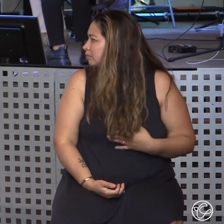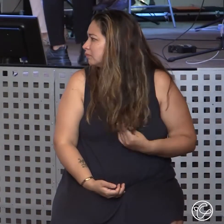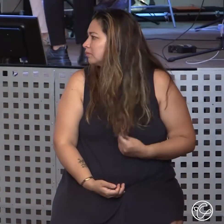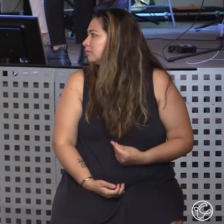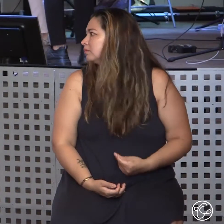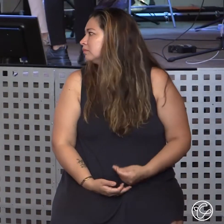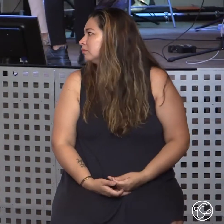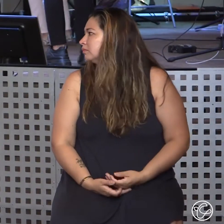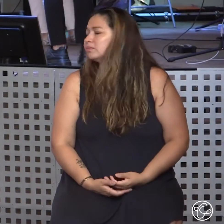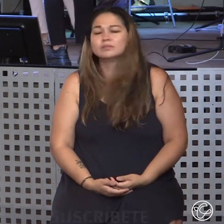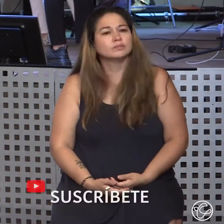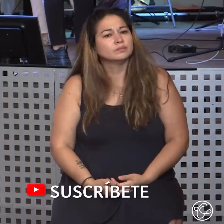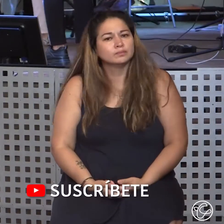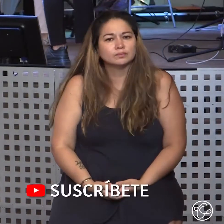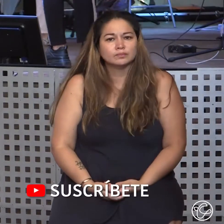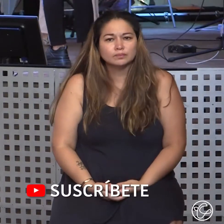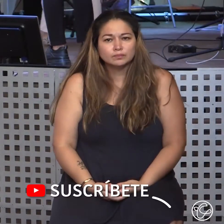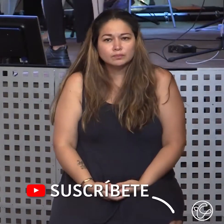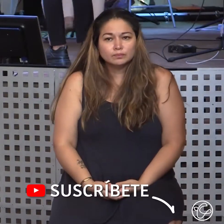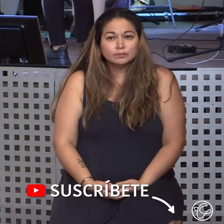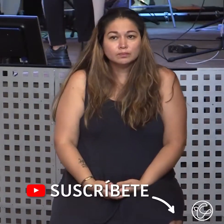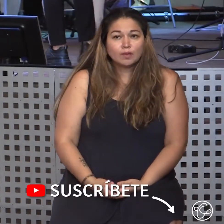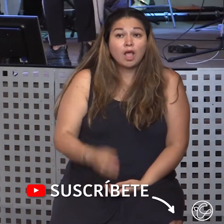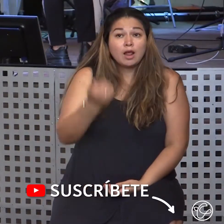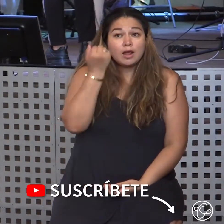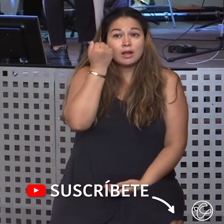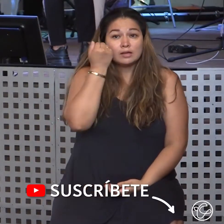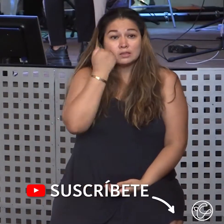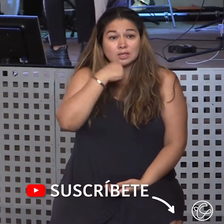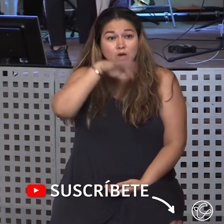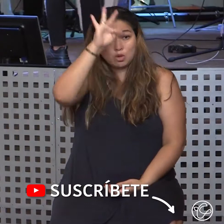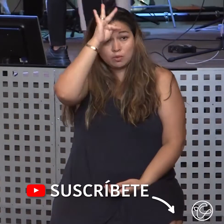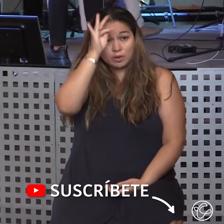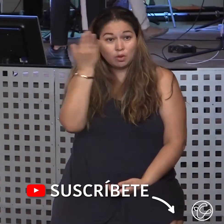Fin de semana pasado tuvimos un tiempo estupendo